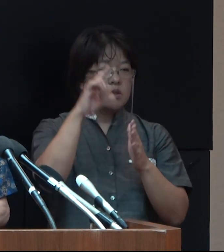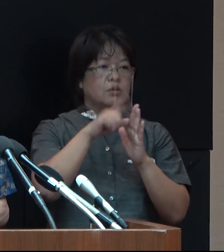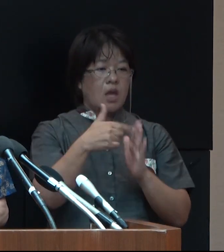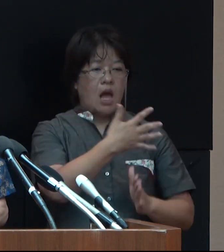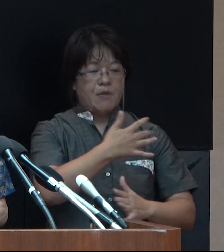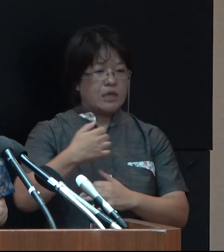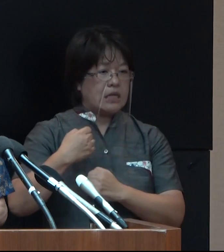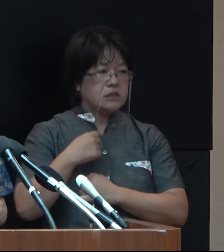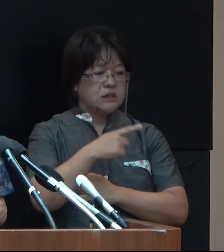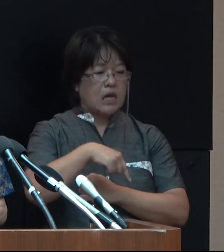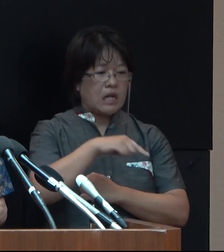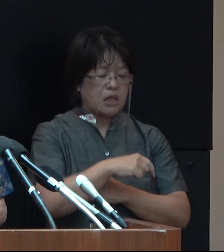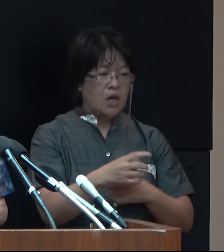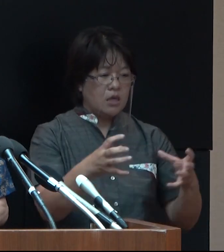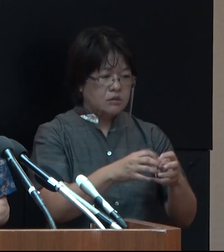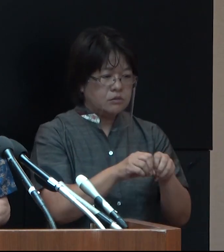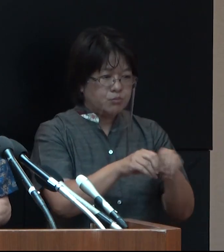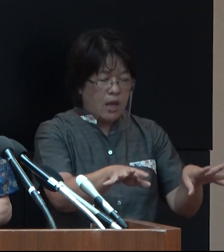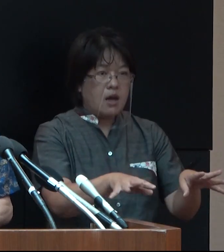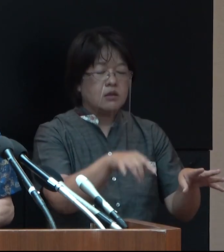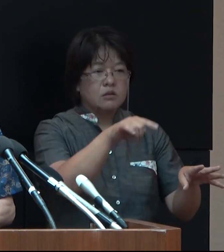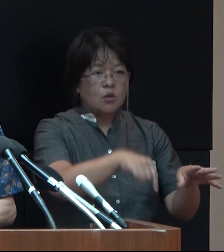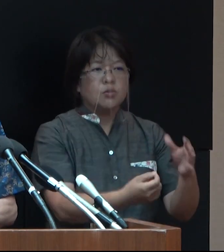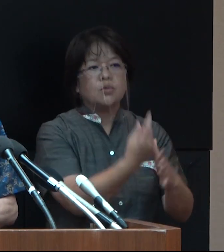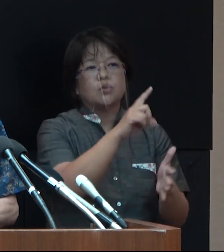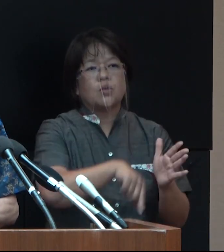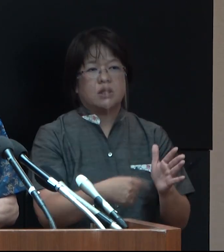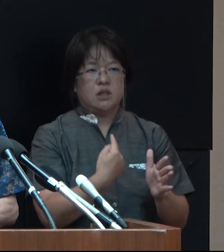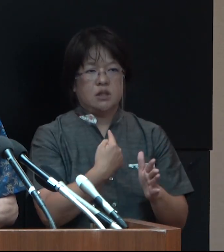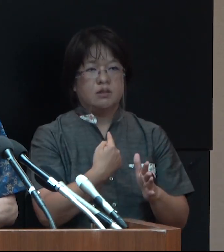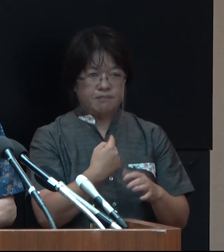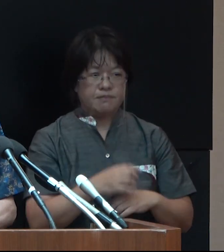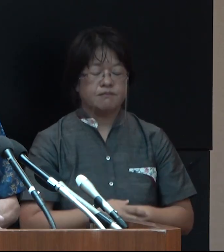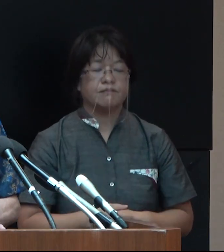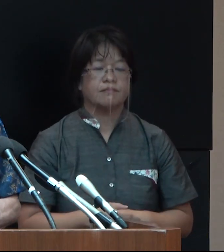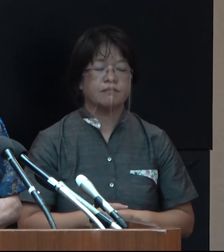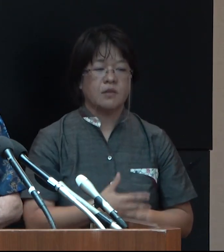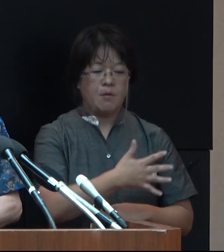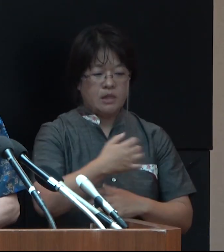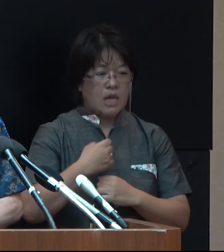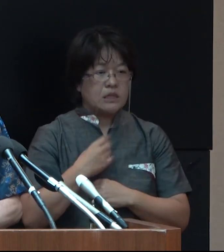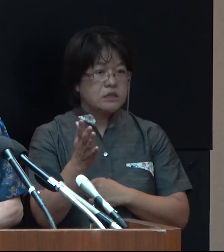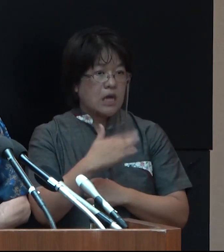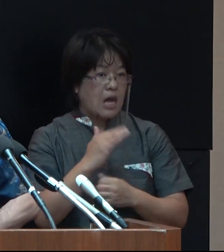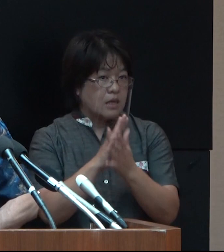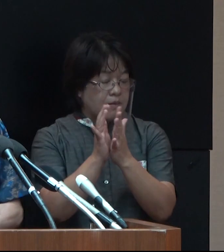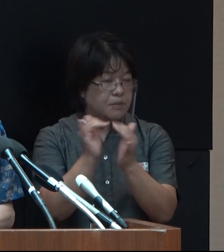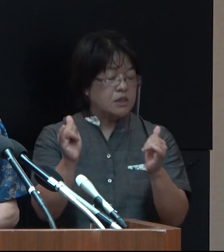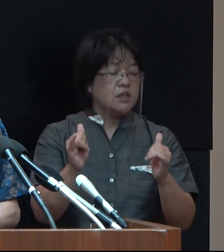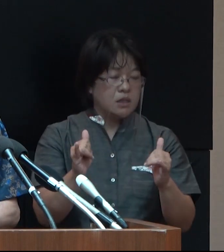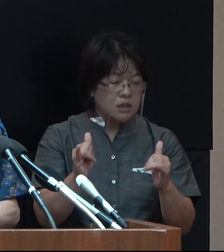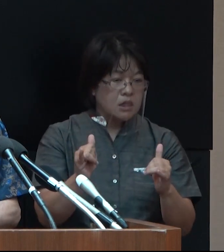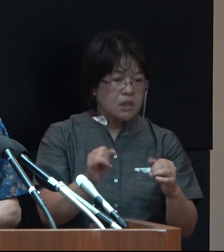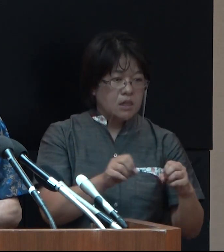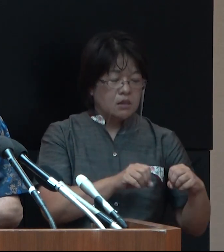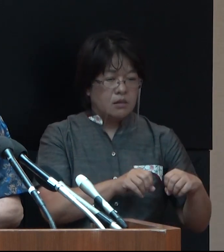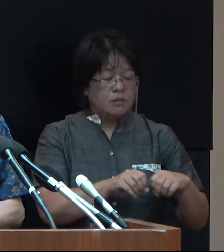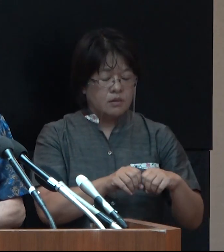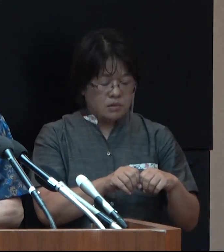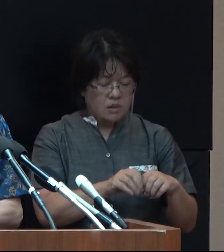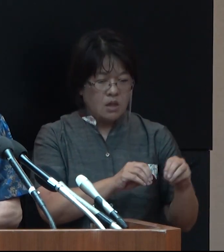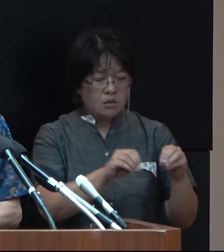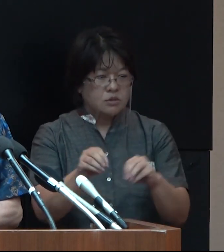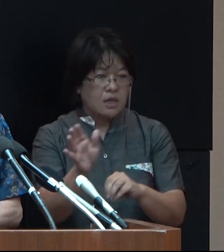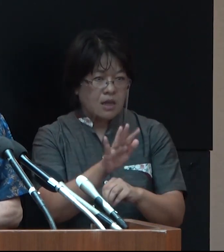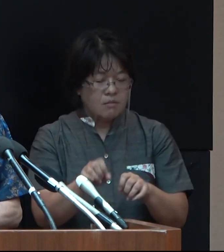軍基地内におけるクラスターの発生の時点です。それから基地から県民に絶対に移さ